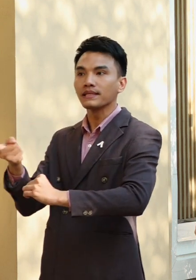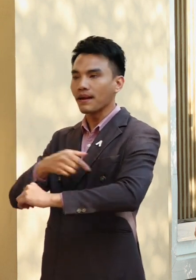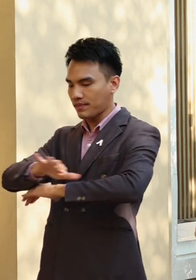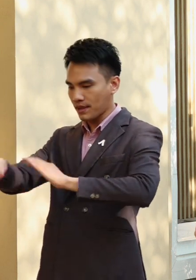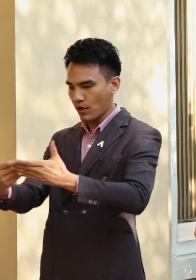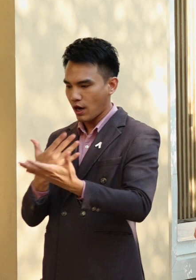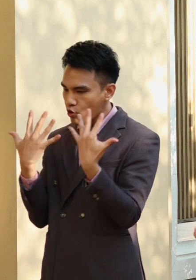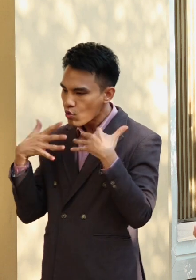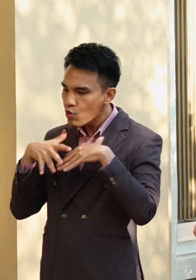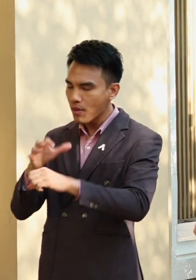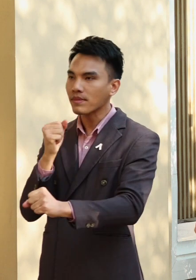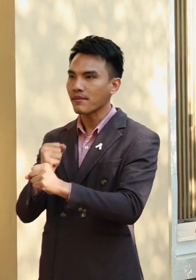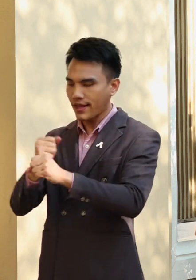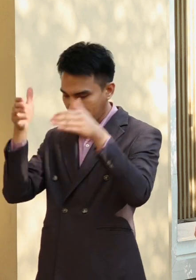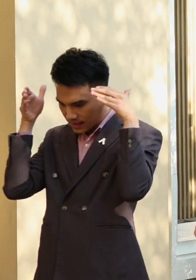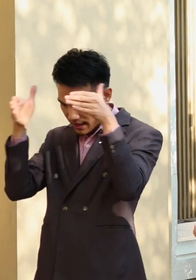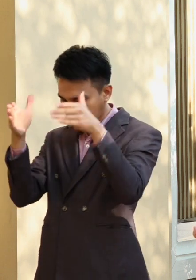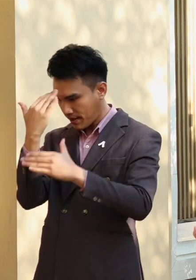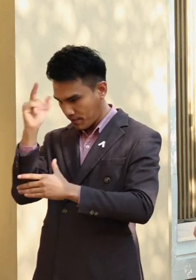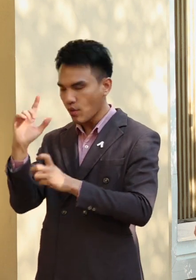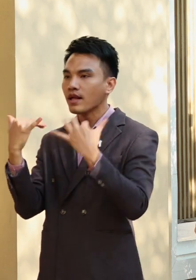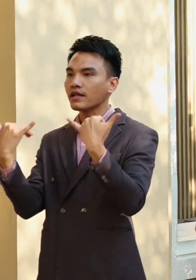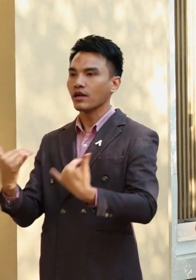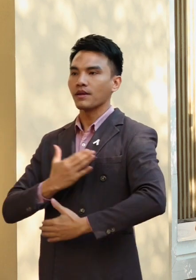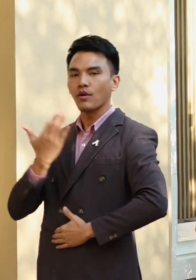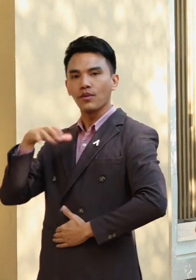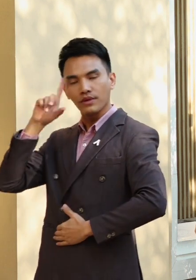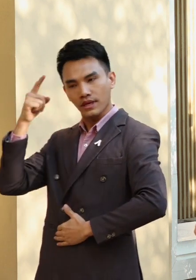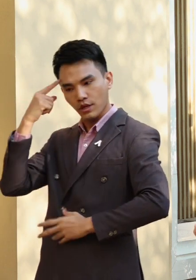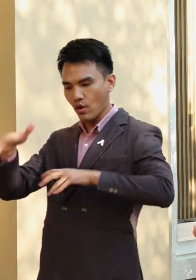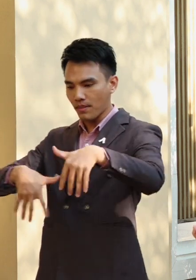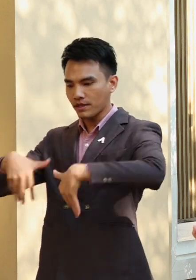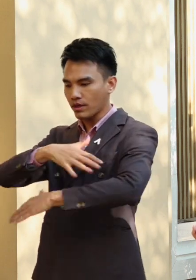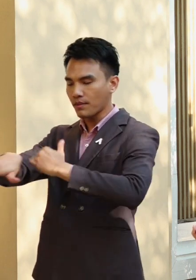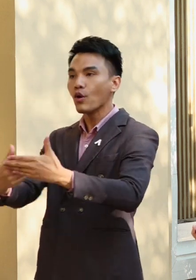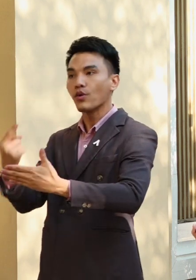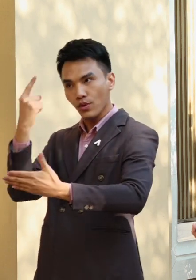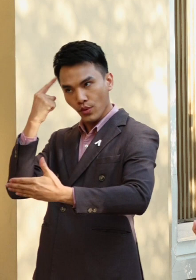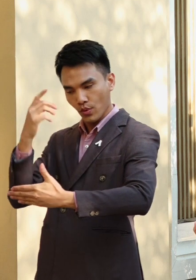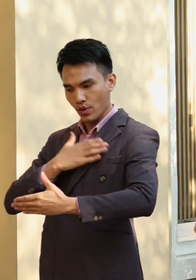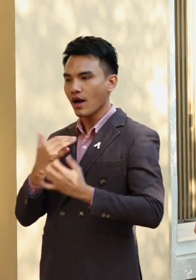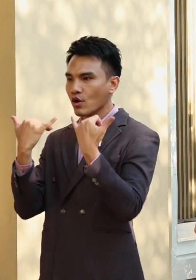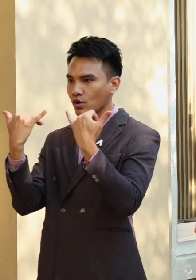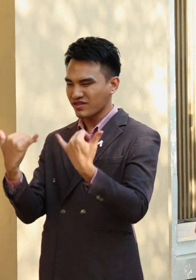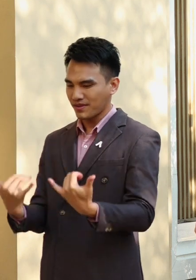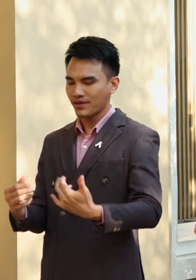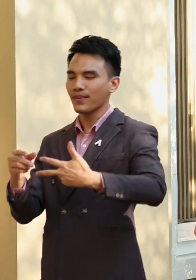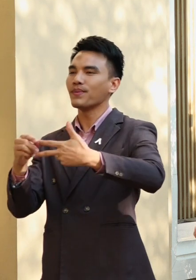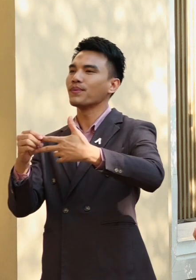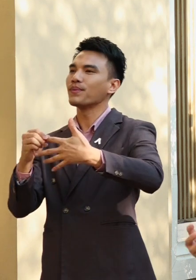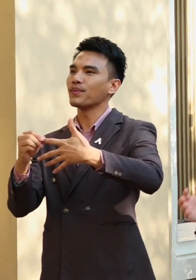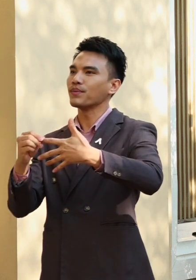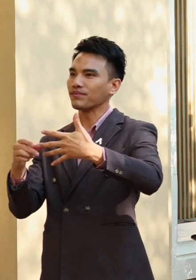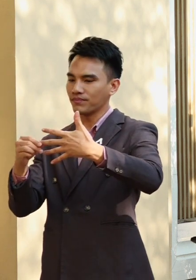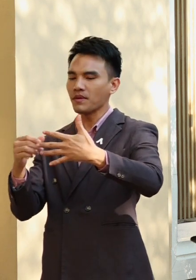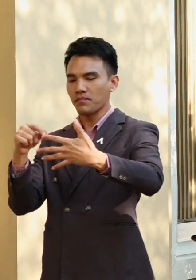ราดำเนินการกันอย่างเต็มที่เพราะว่าในขณะนี้นะครับผมเชื่อว่าพี่น้องประชาชนคงทราบว่าเราอยู่ในเทียร์2นะครับการค้าม